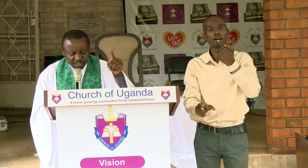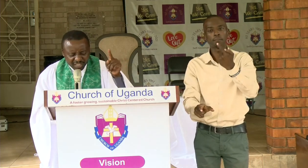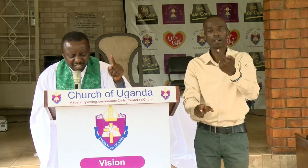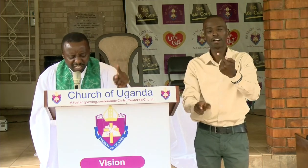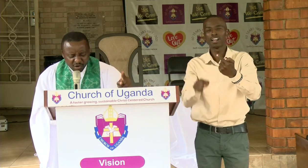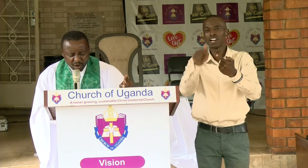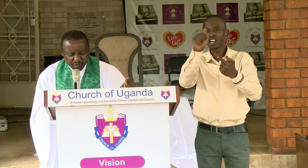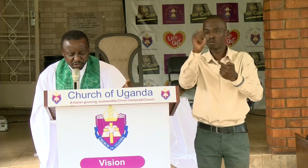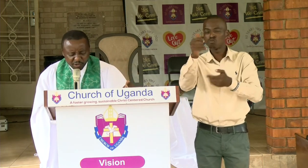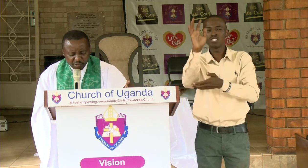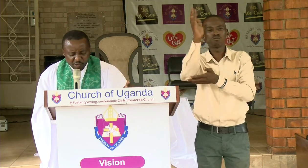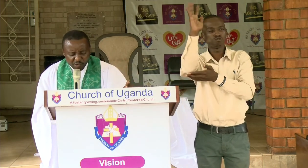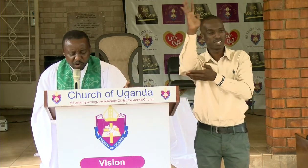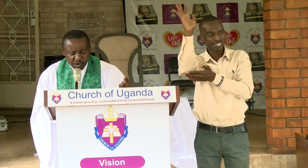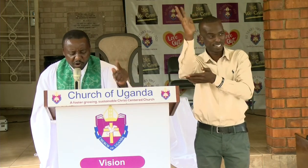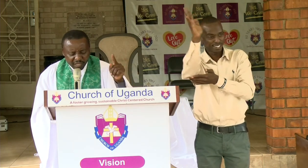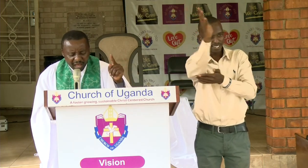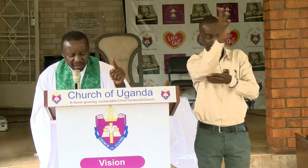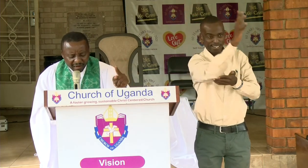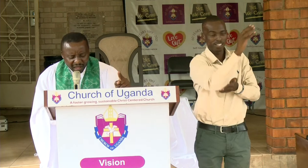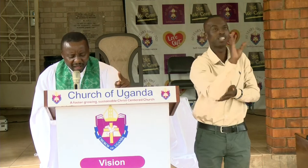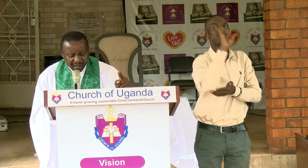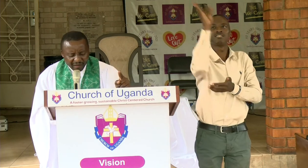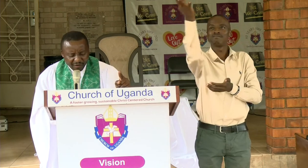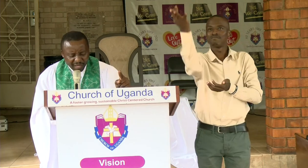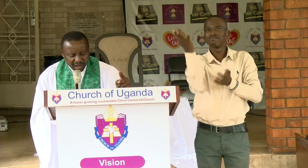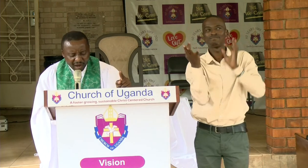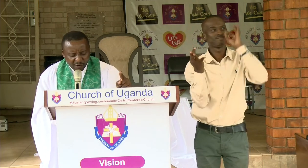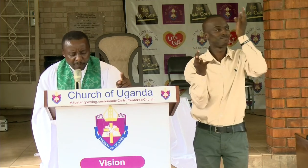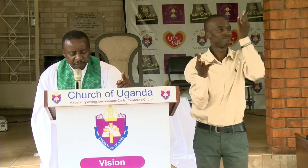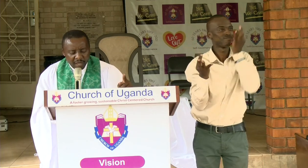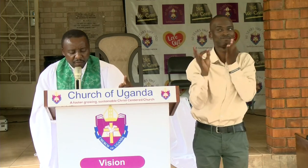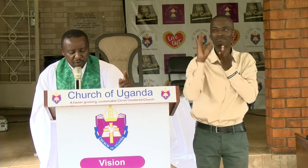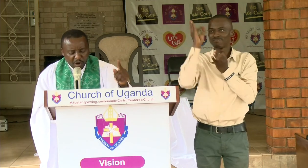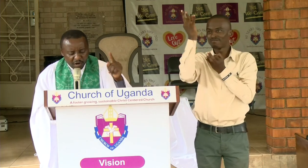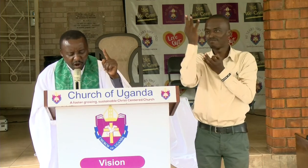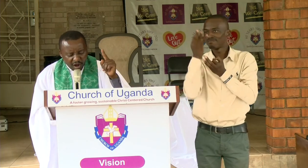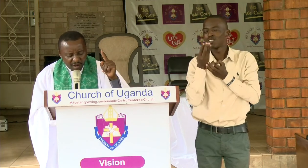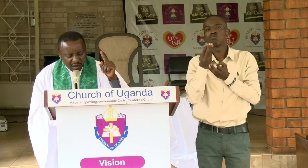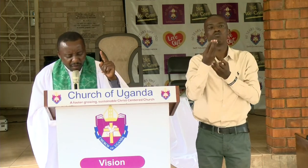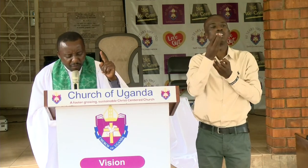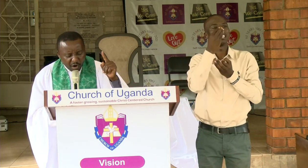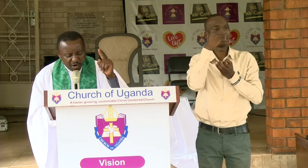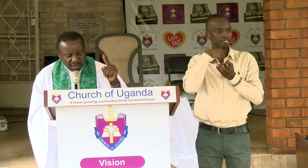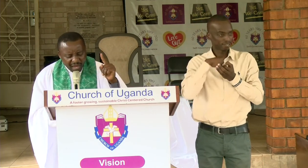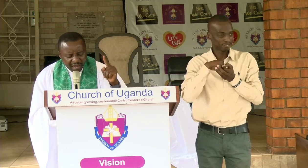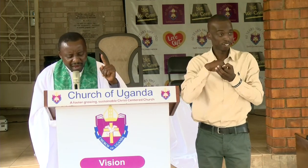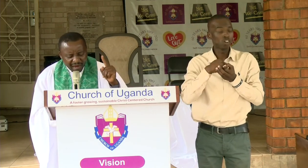buli muti ogw'omu lusuku olyanga, olyangako bwono